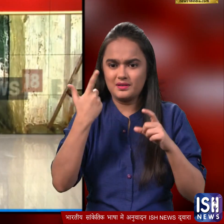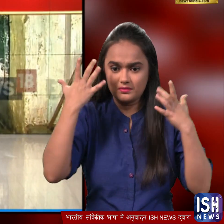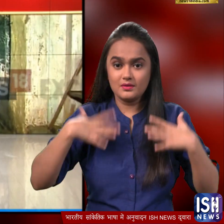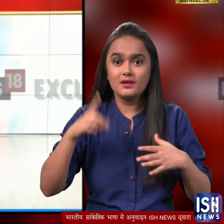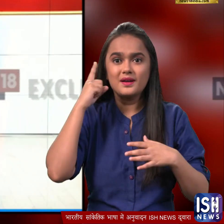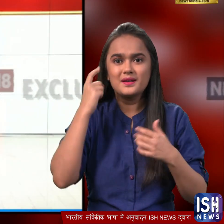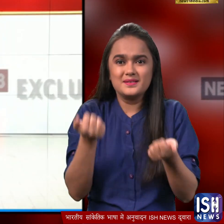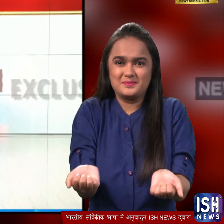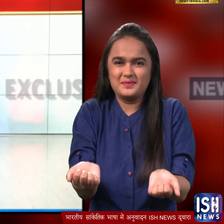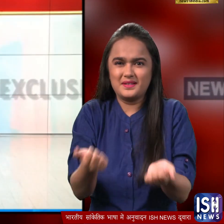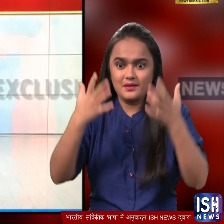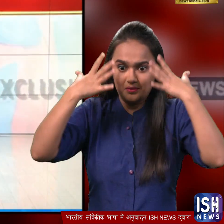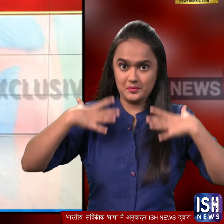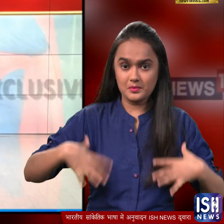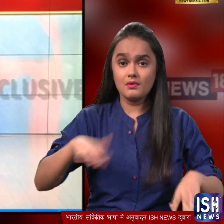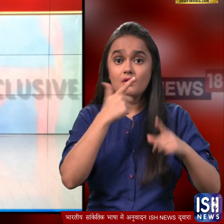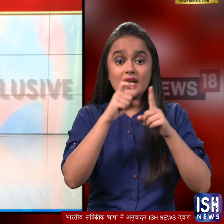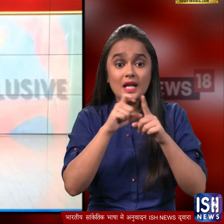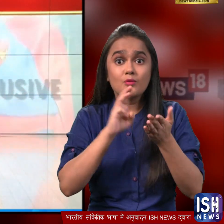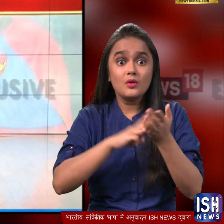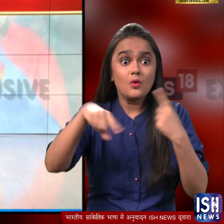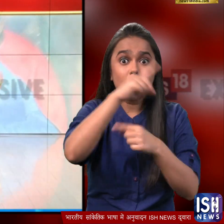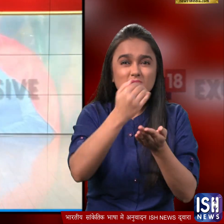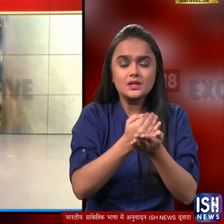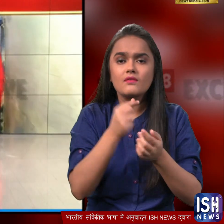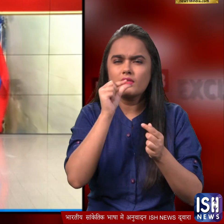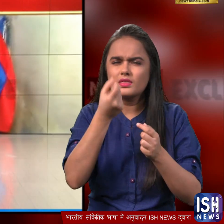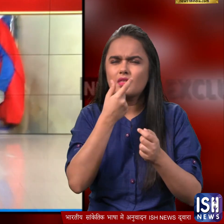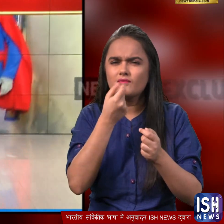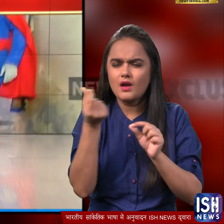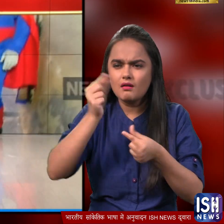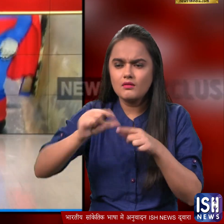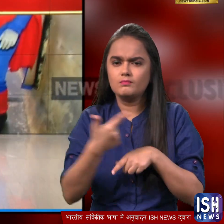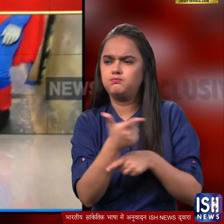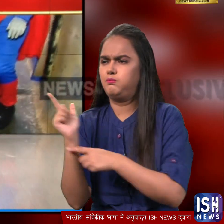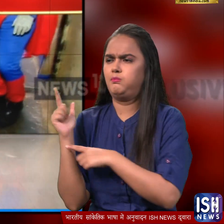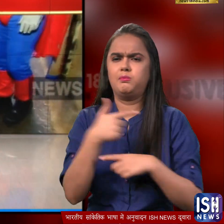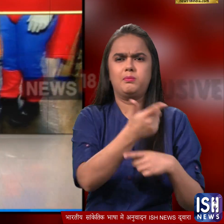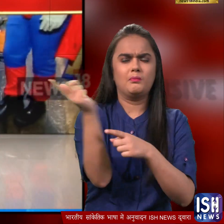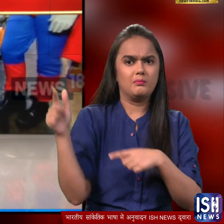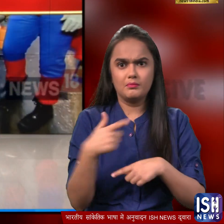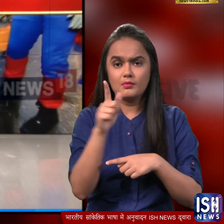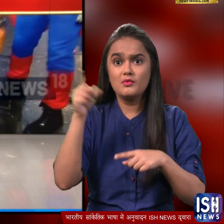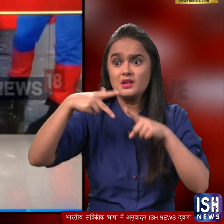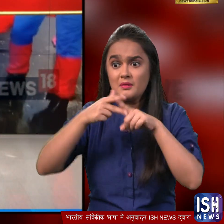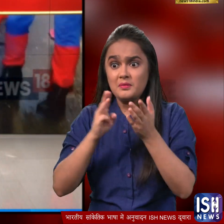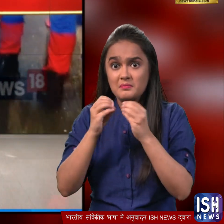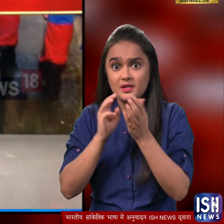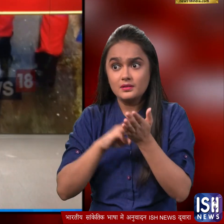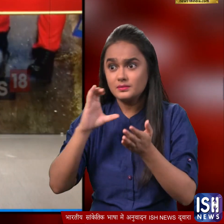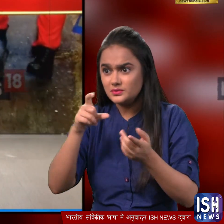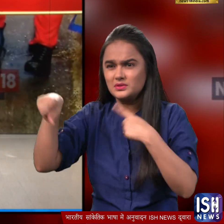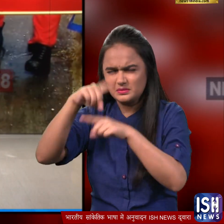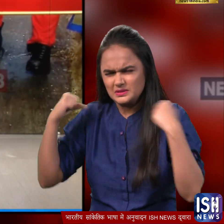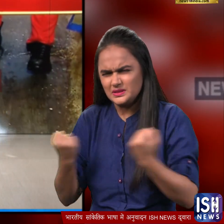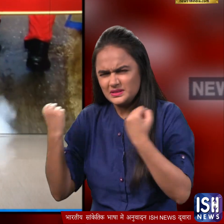कुर्मी नाम के एक शख्स ने लोगों को डेंगू मलेरिया से बचाने के लिए केमिकल का छिड़काव किया। शहर के नगर निगम बीएमसी की तमाम कोशिशों